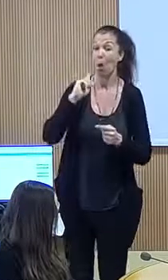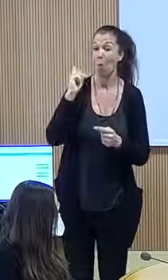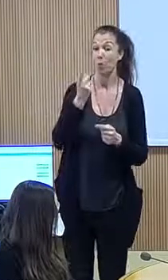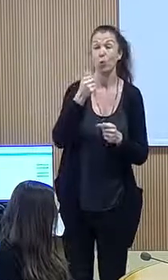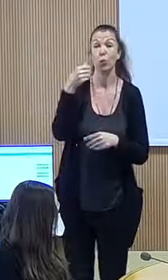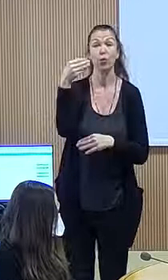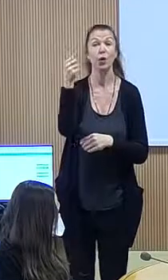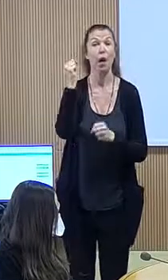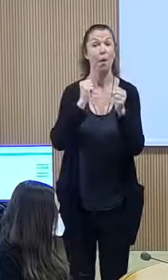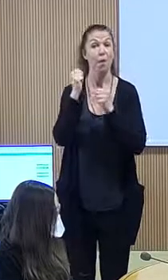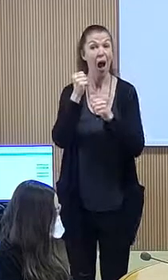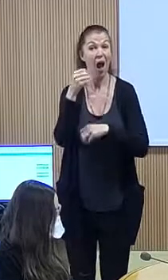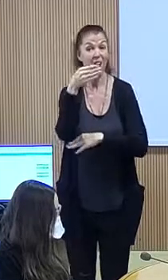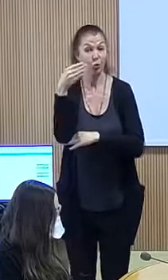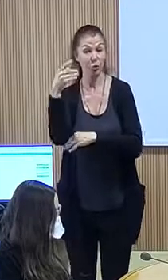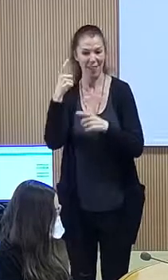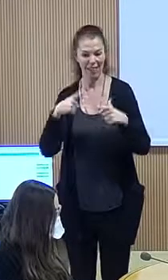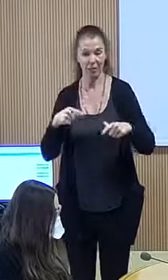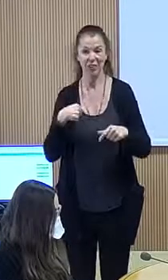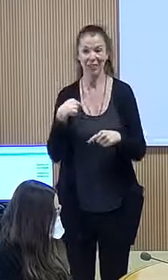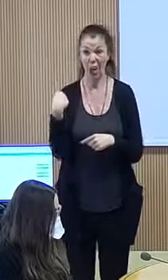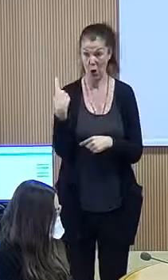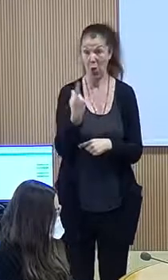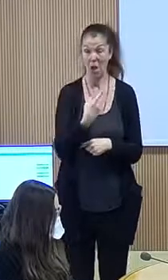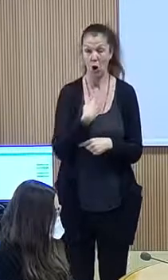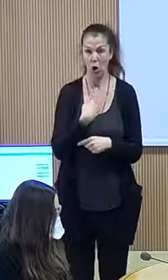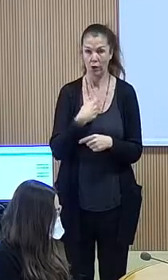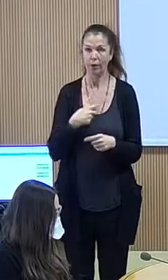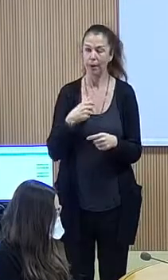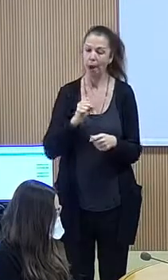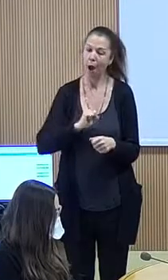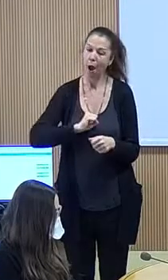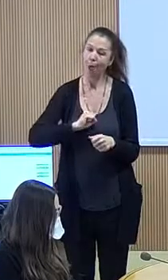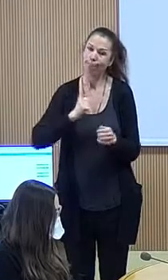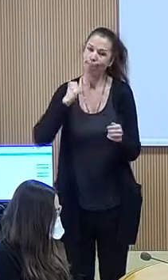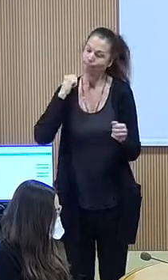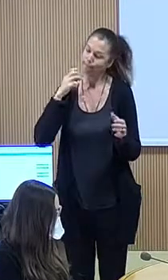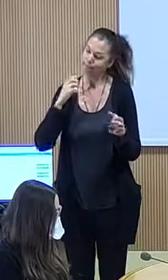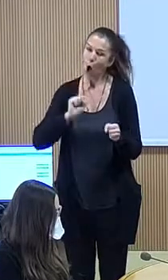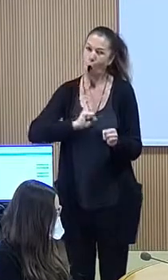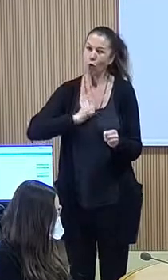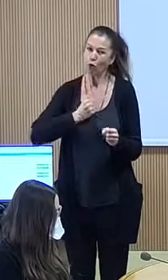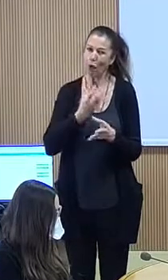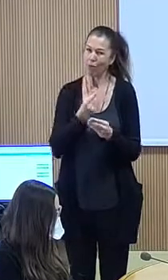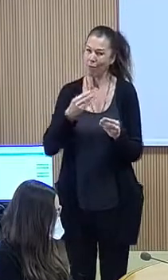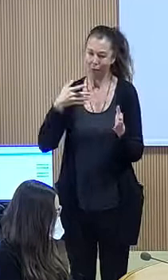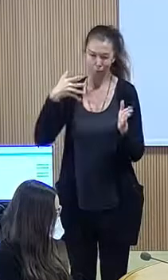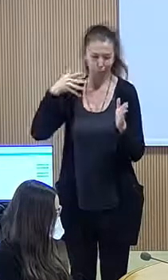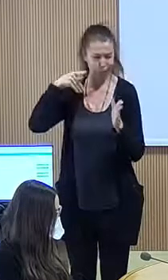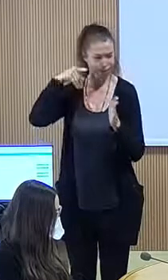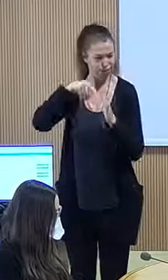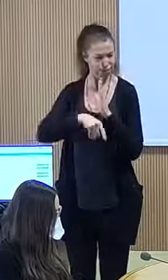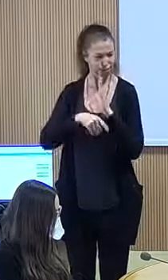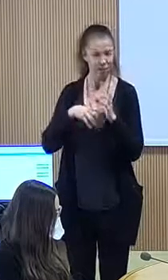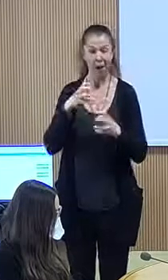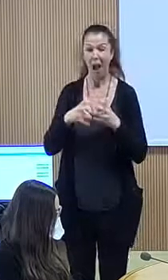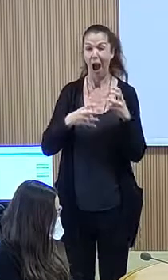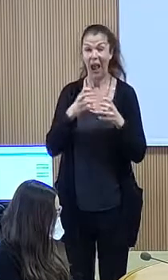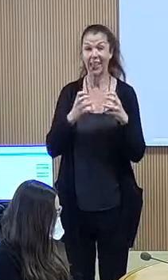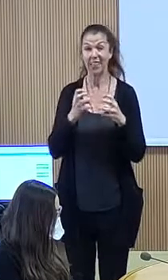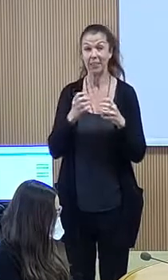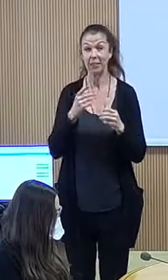stanno subendo sono tra quelli che stanno subendo l'impatto più devastante è evidente vale quello che dicevo prima cioè la possibilità